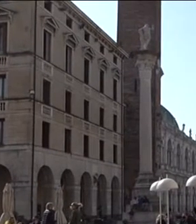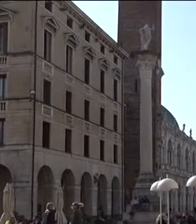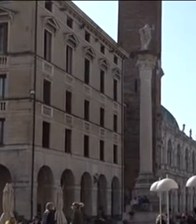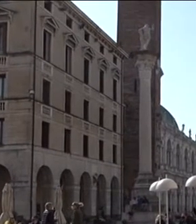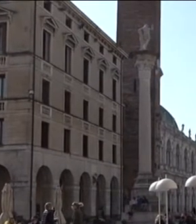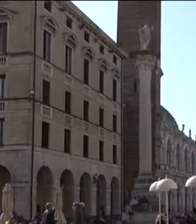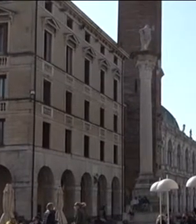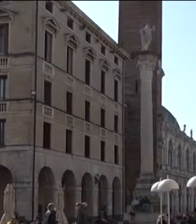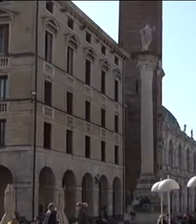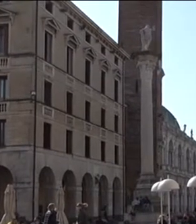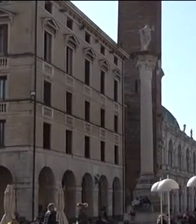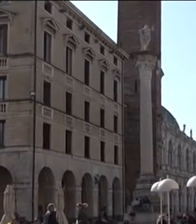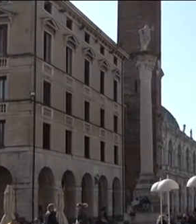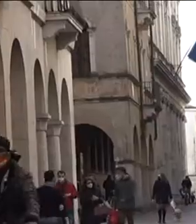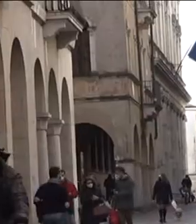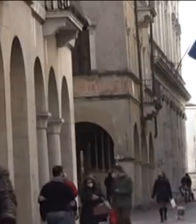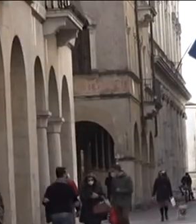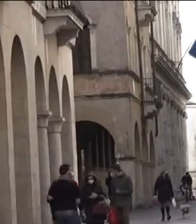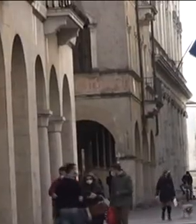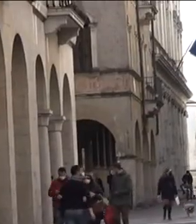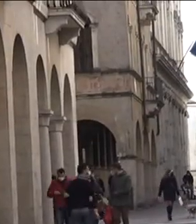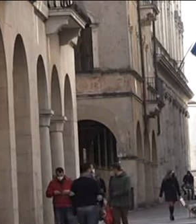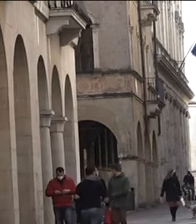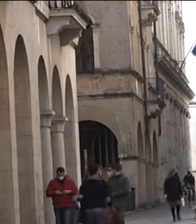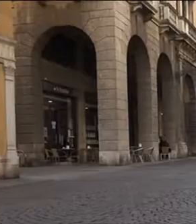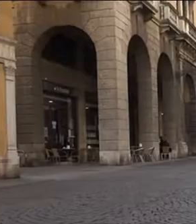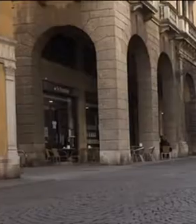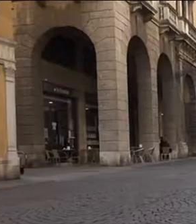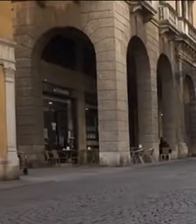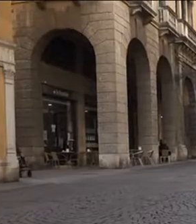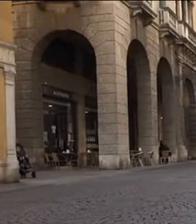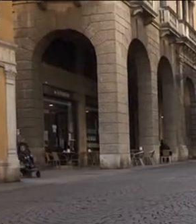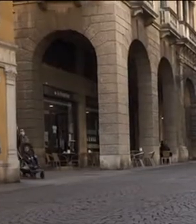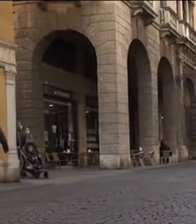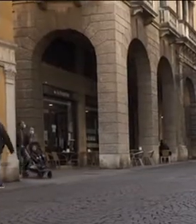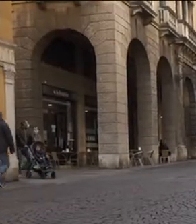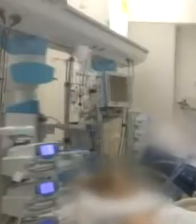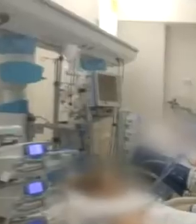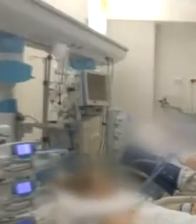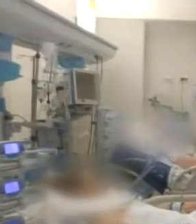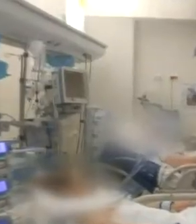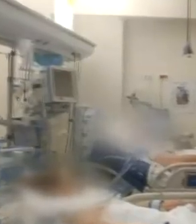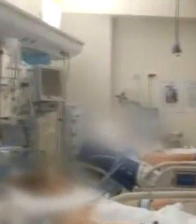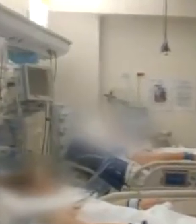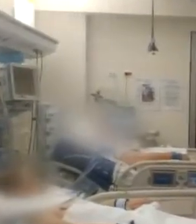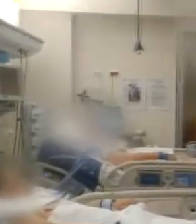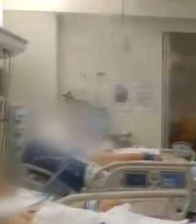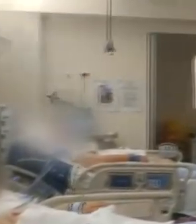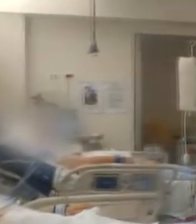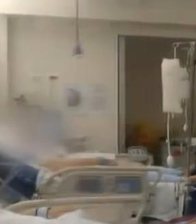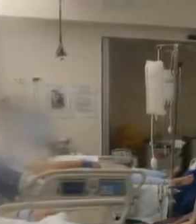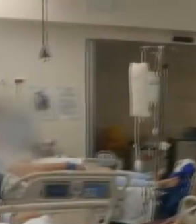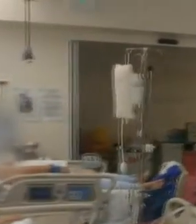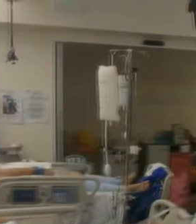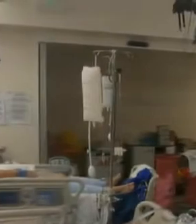Covid, la variabile delle varianti. Una proiezione difficile da calcolare. I dati di oggi in Veneto restano bassi, ma i ricoveri in